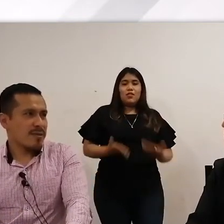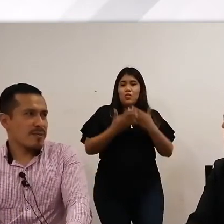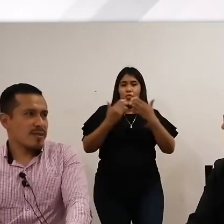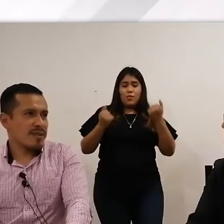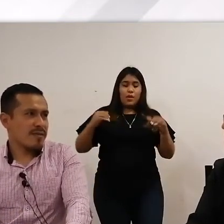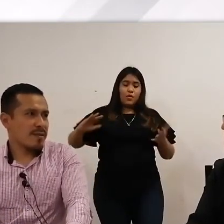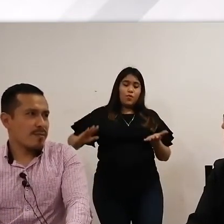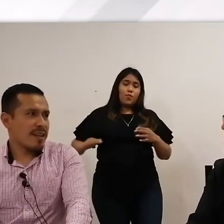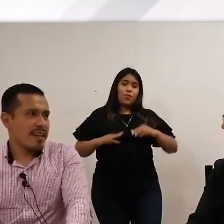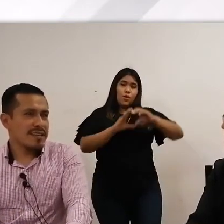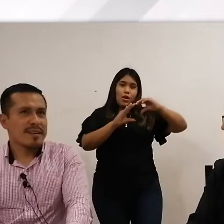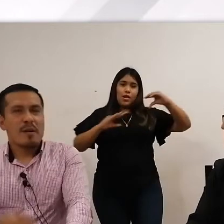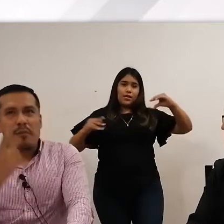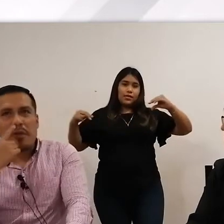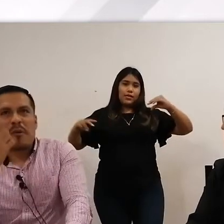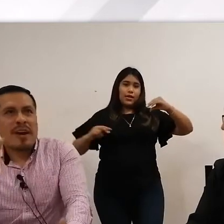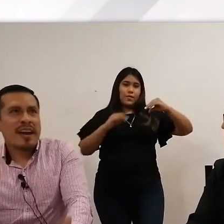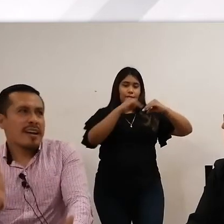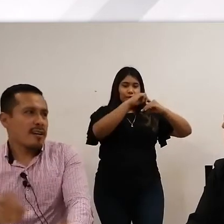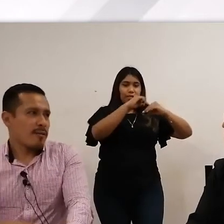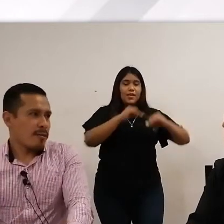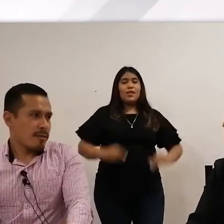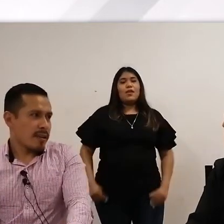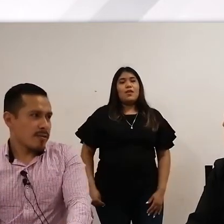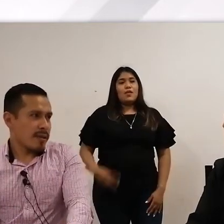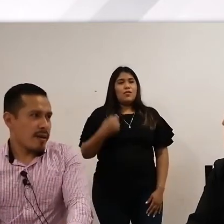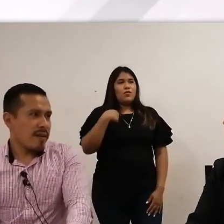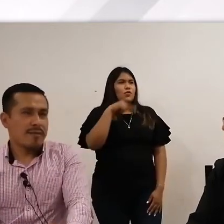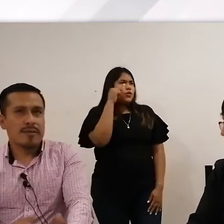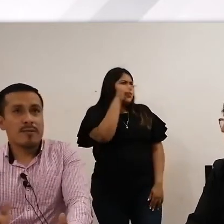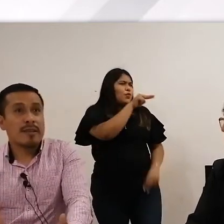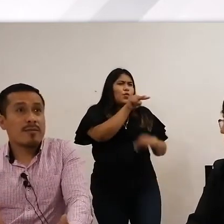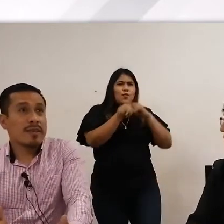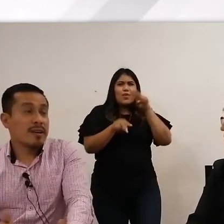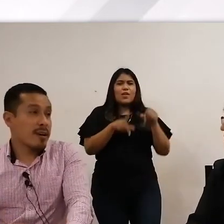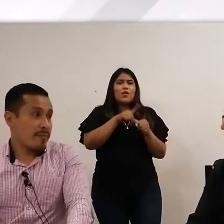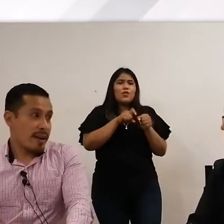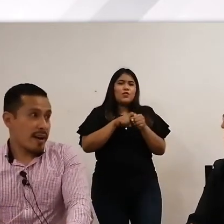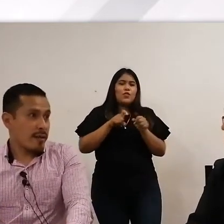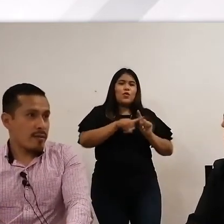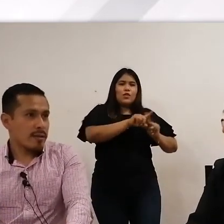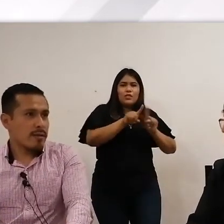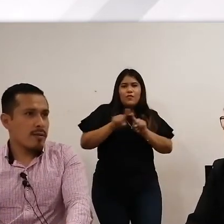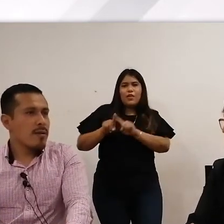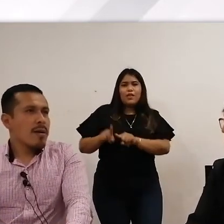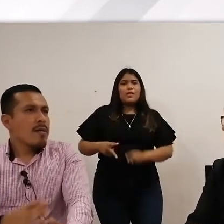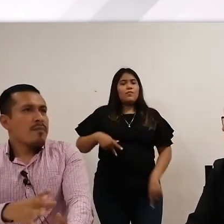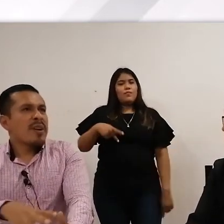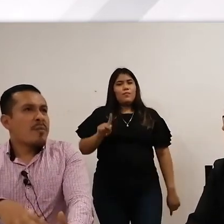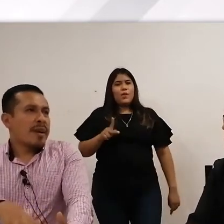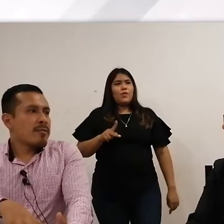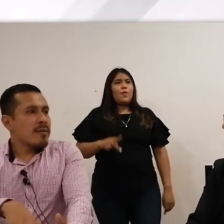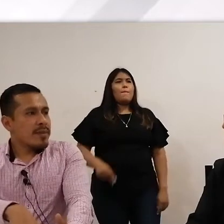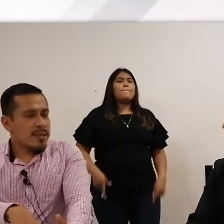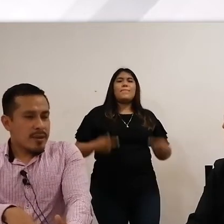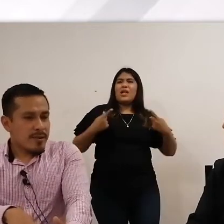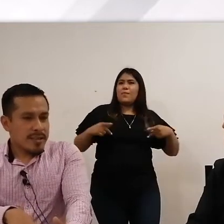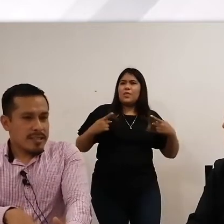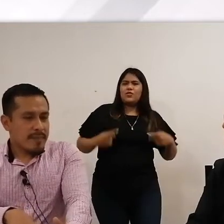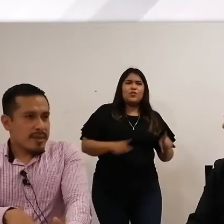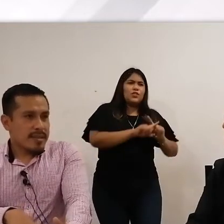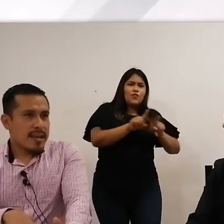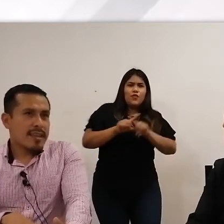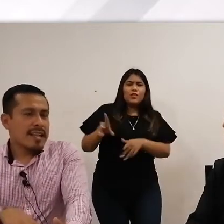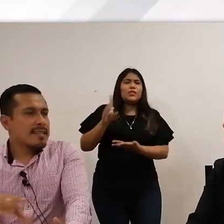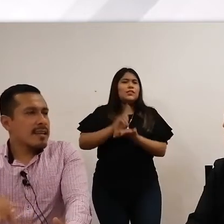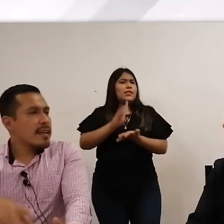que nos movemos sin dificultades. Puedo ver el color de los semáforos, cuándo me tengo que parar y cuándo no. Pero para una persona